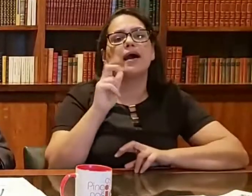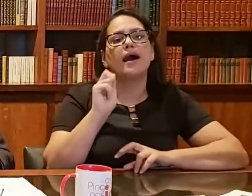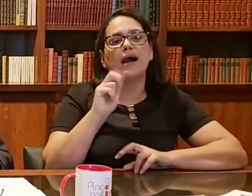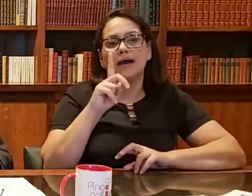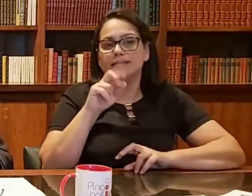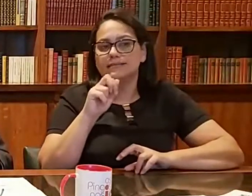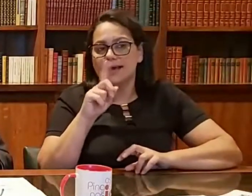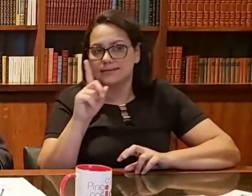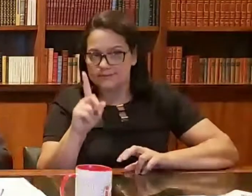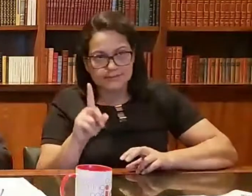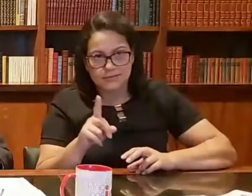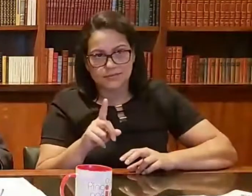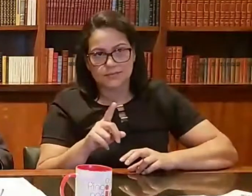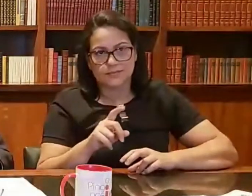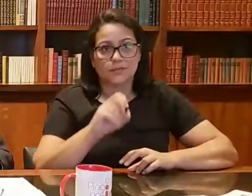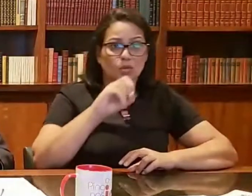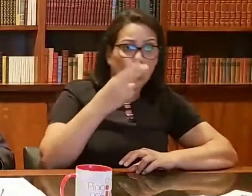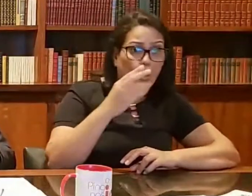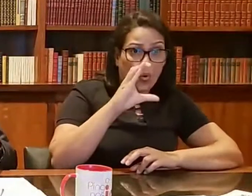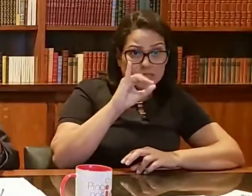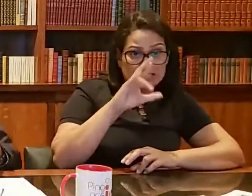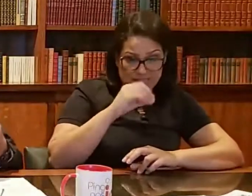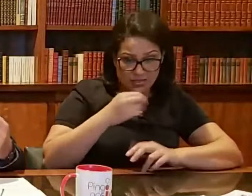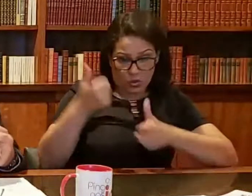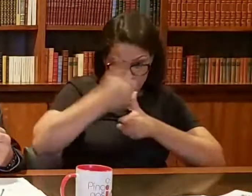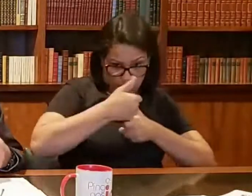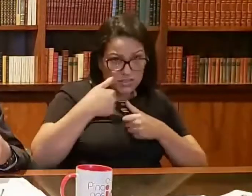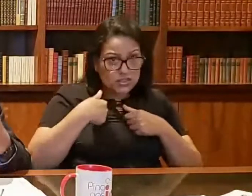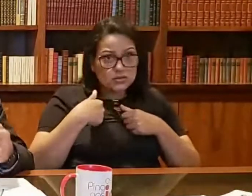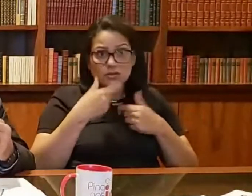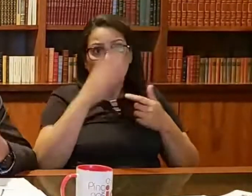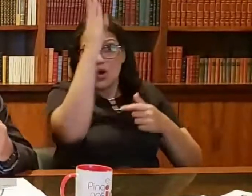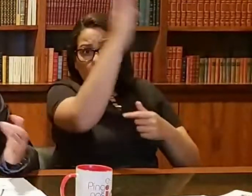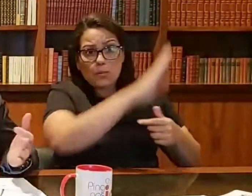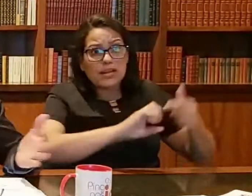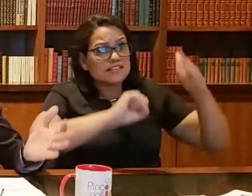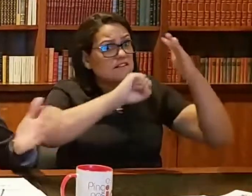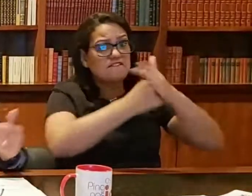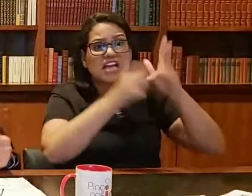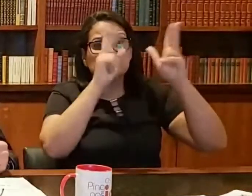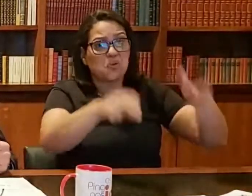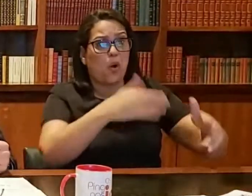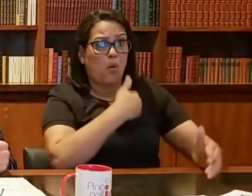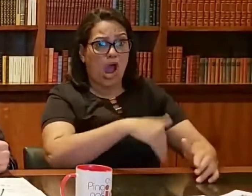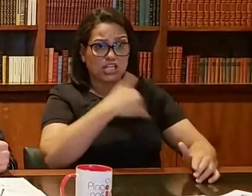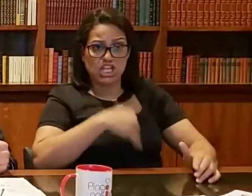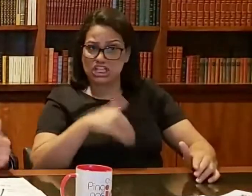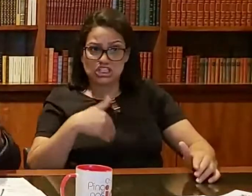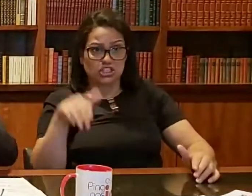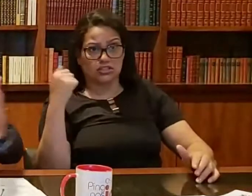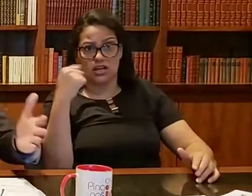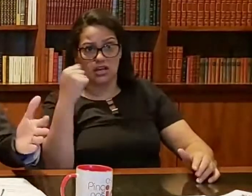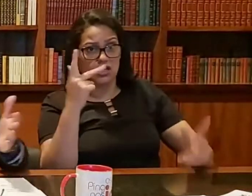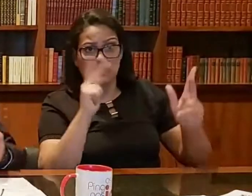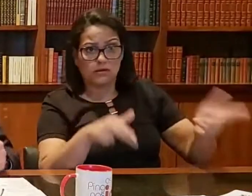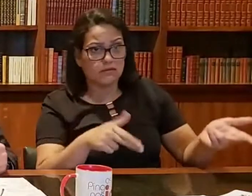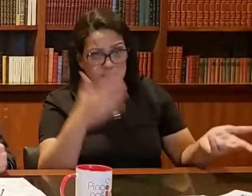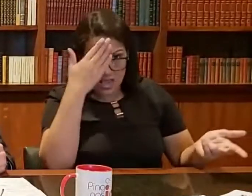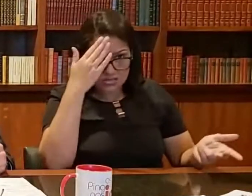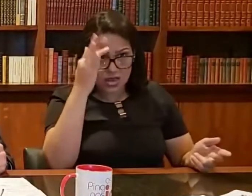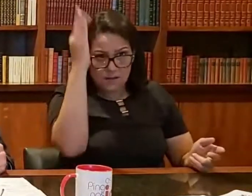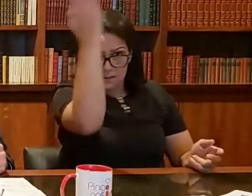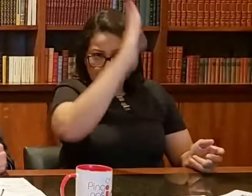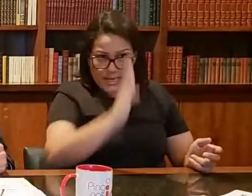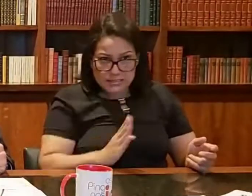ou o Ciro, o Brasil estaria fechado igualzinho a Argentina está. Qual o futuro do nosso